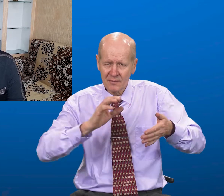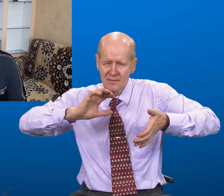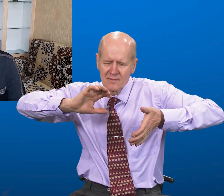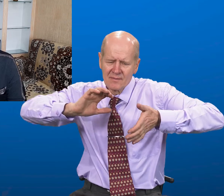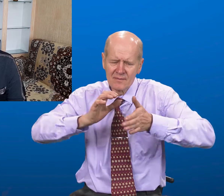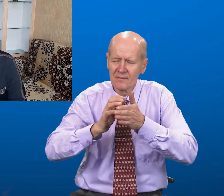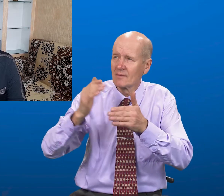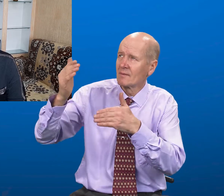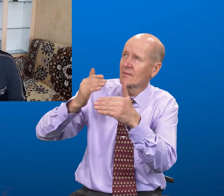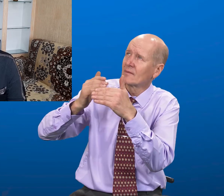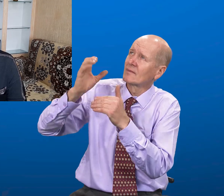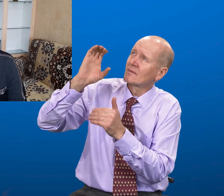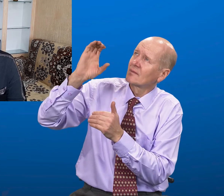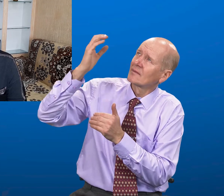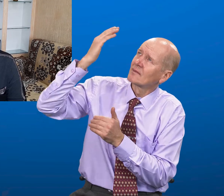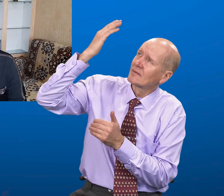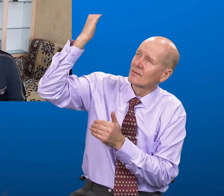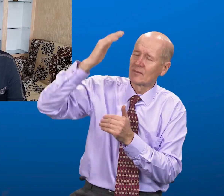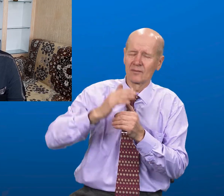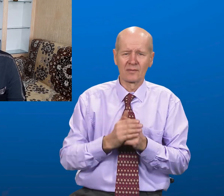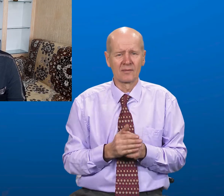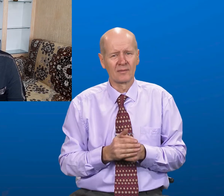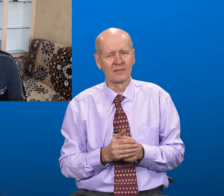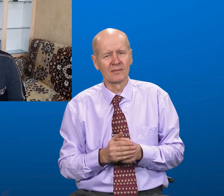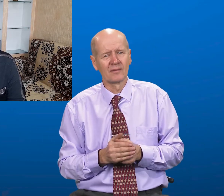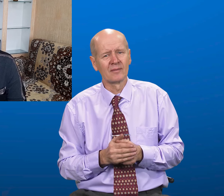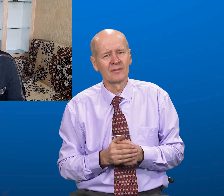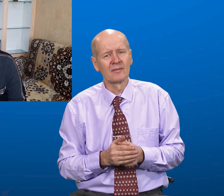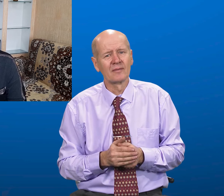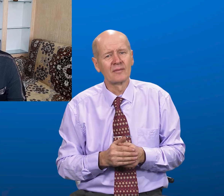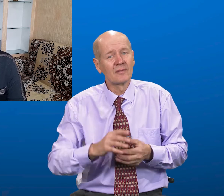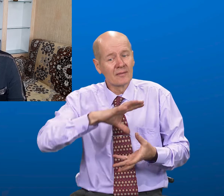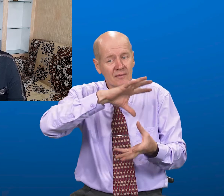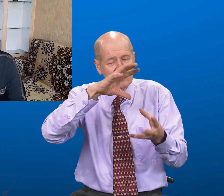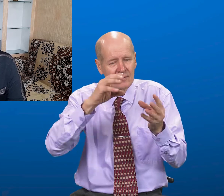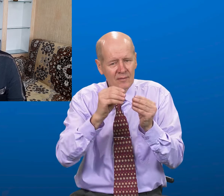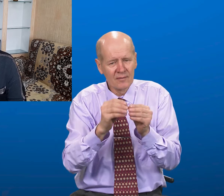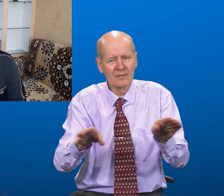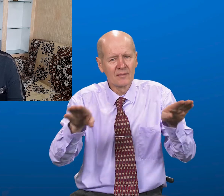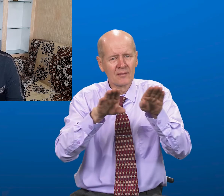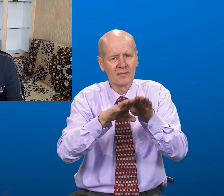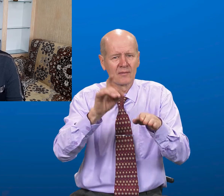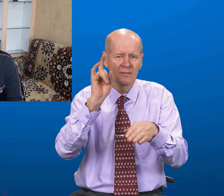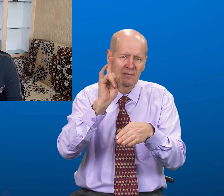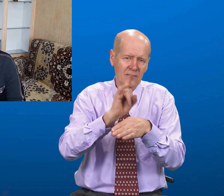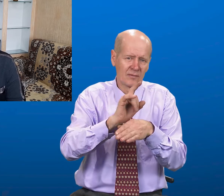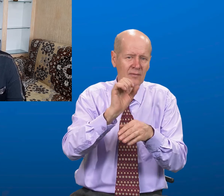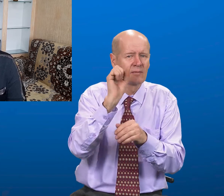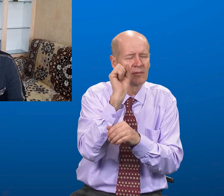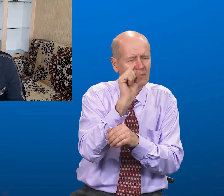Ним, иметь с Ним наиглубочайшие доверительные отношения. В результате такого